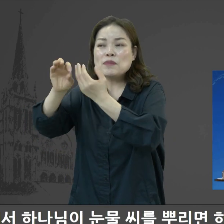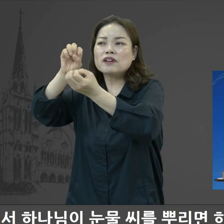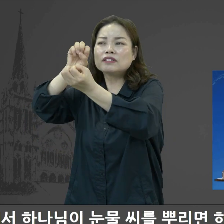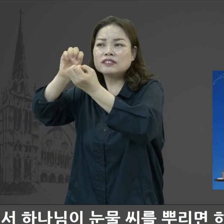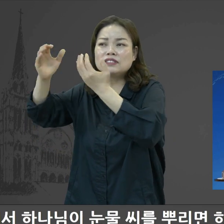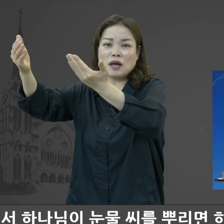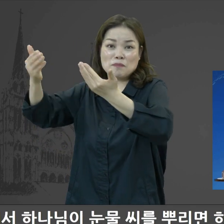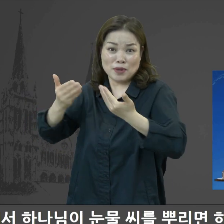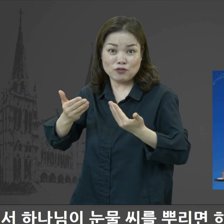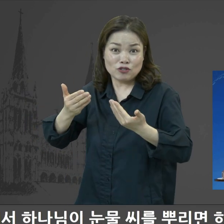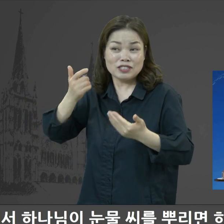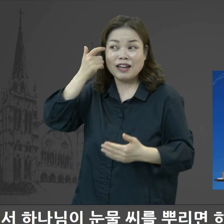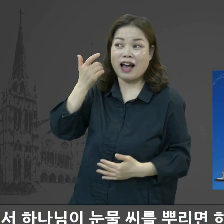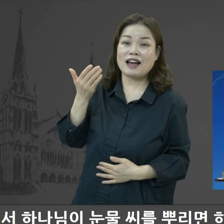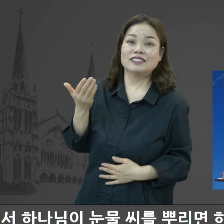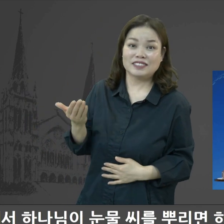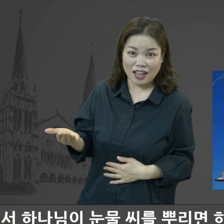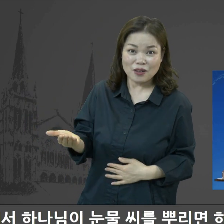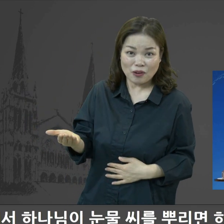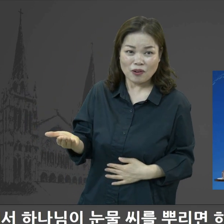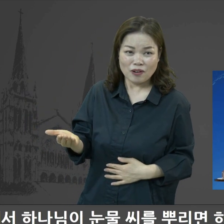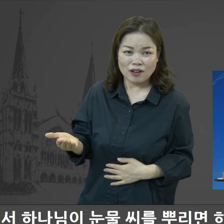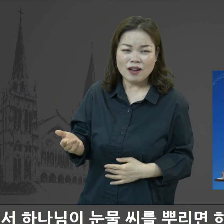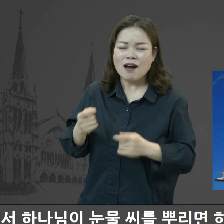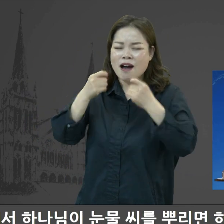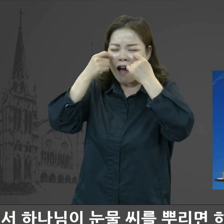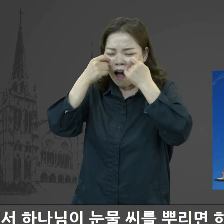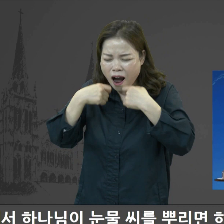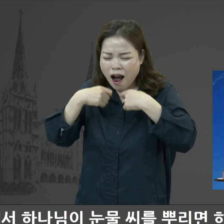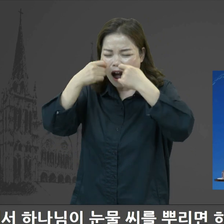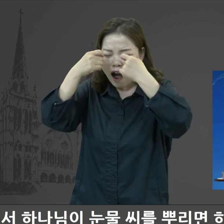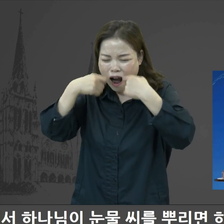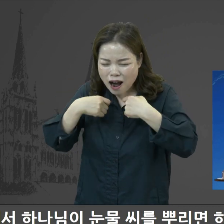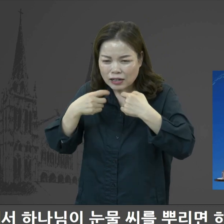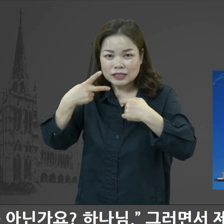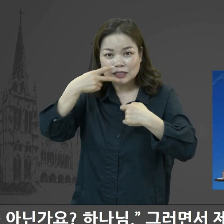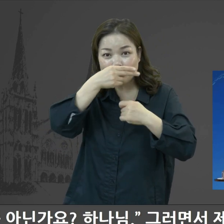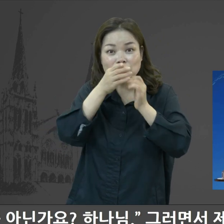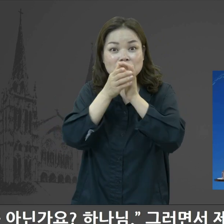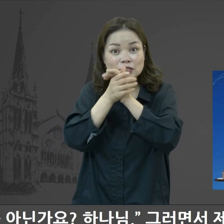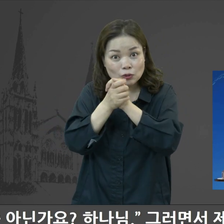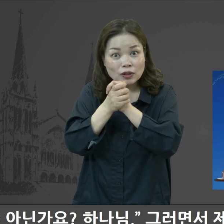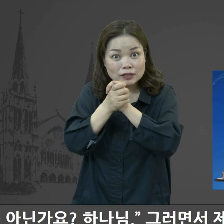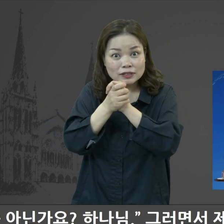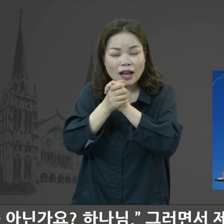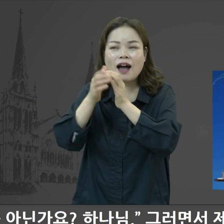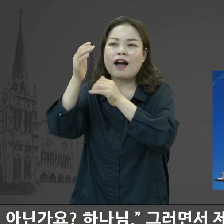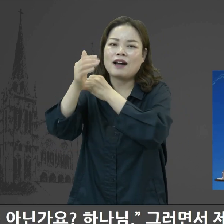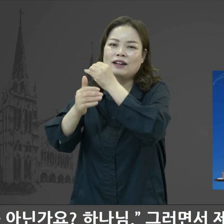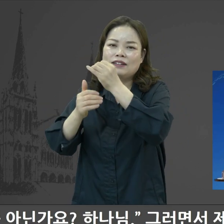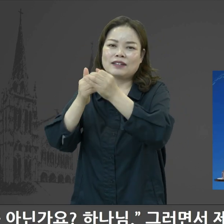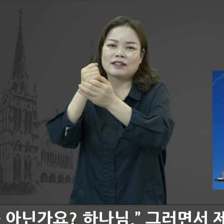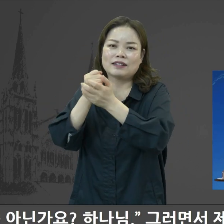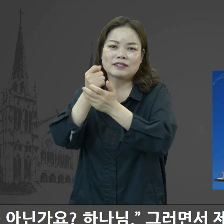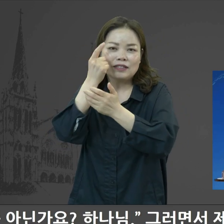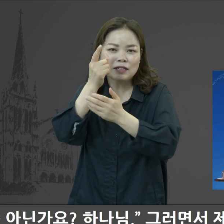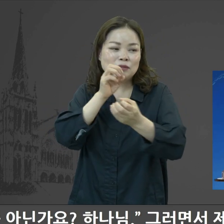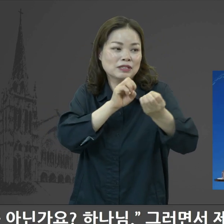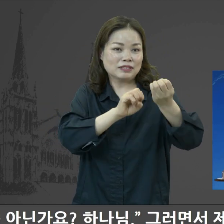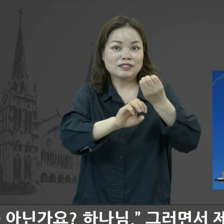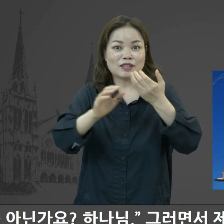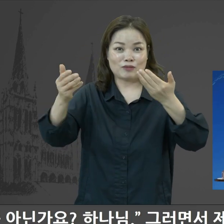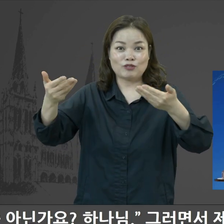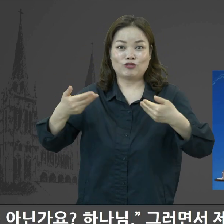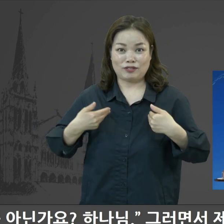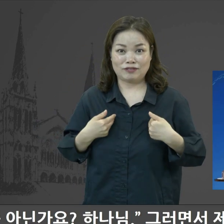말씀 아닌가요 하나님? 그러면서 제가요 막 울면서 그렇게 금식하면서 기도했는데 하나님이 한 달 만에 응답을 그렇게 하신